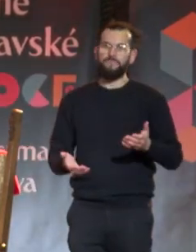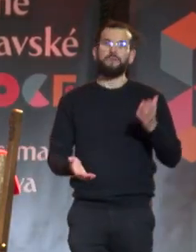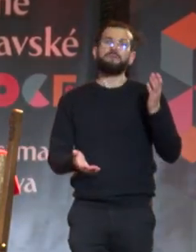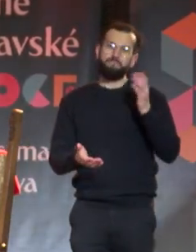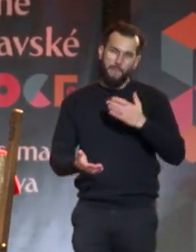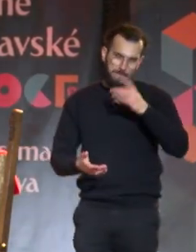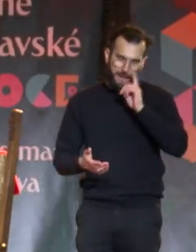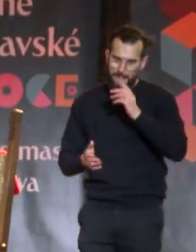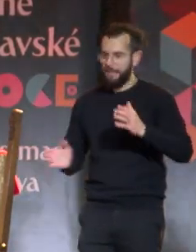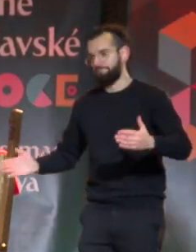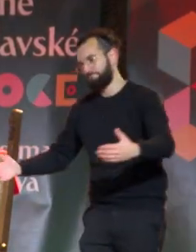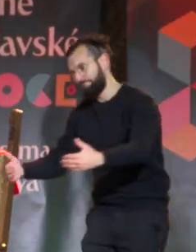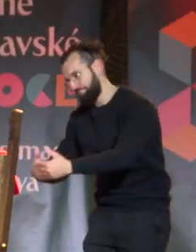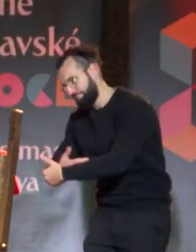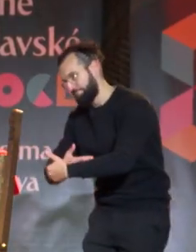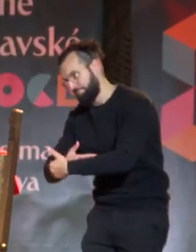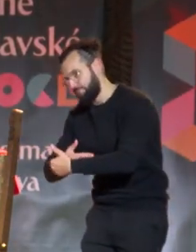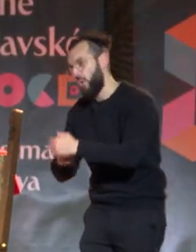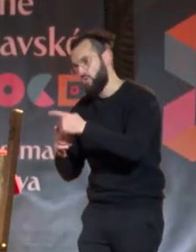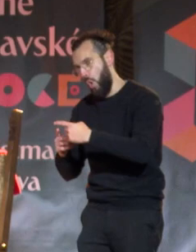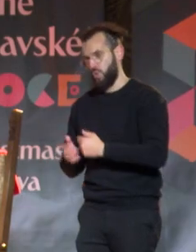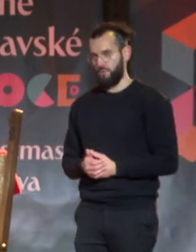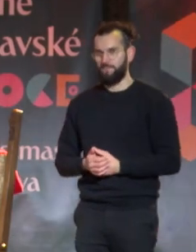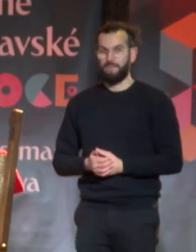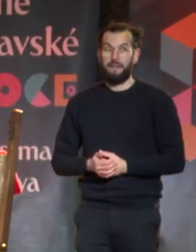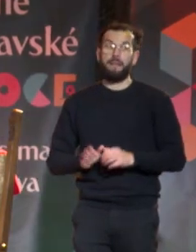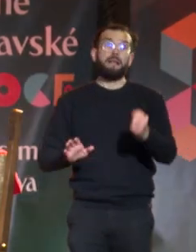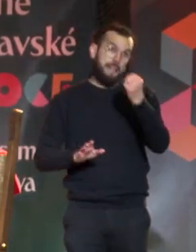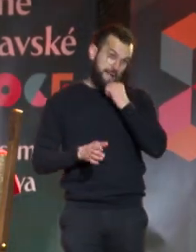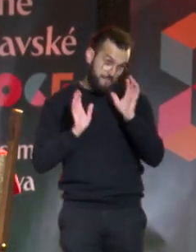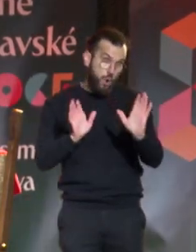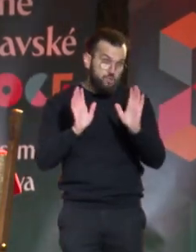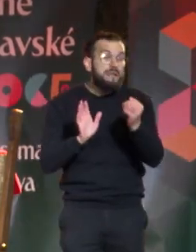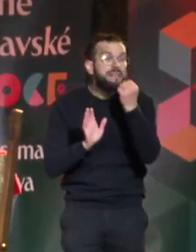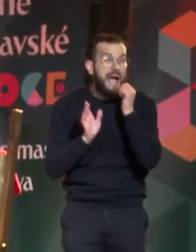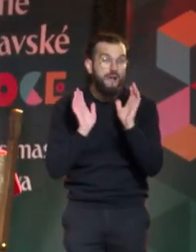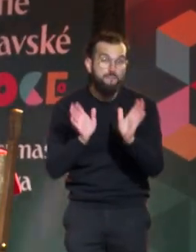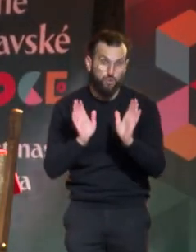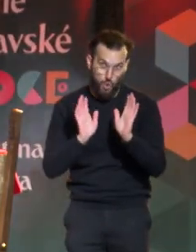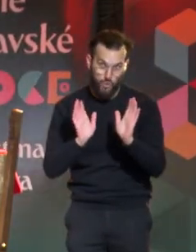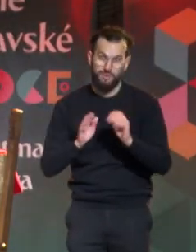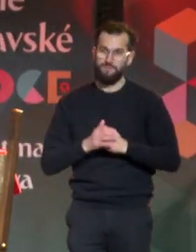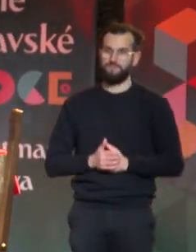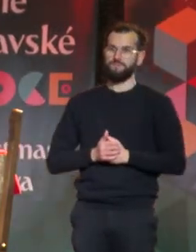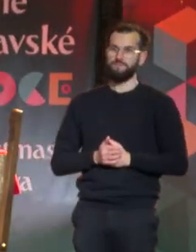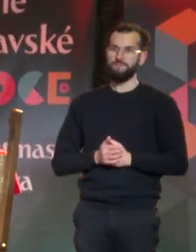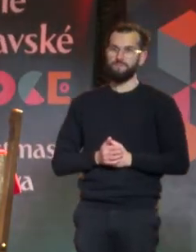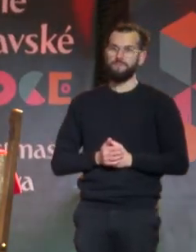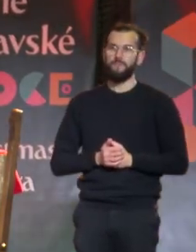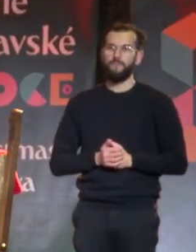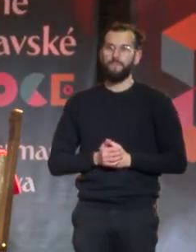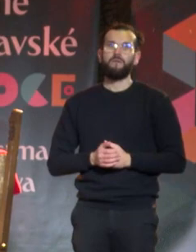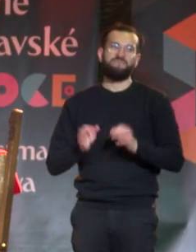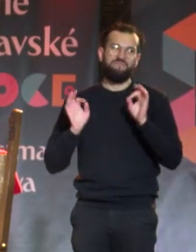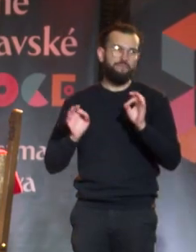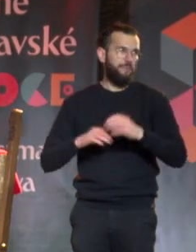a pohladká. Takže pozor, mladá dáma, opatrne, opatrne. Perfektné